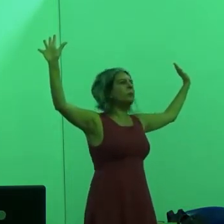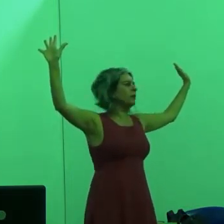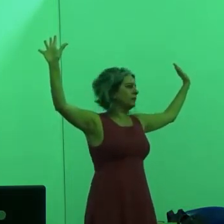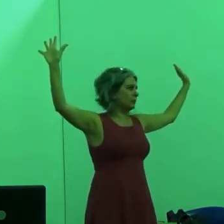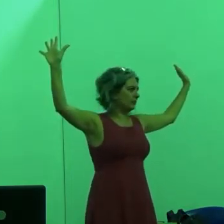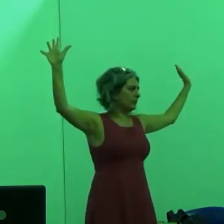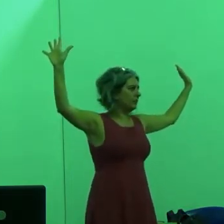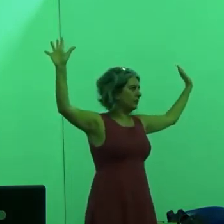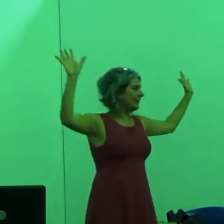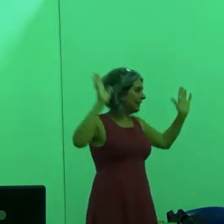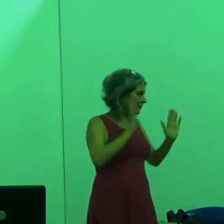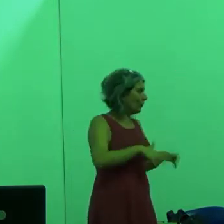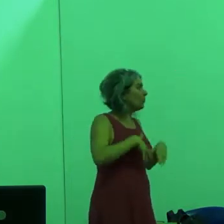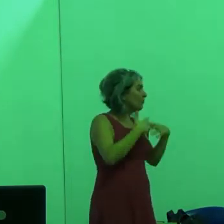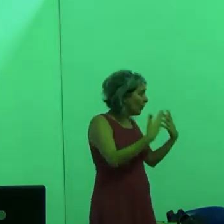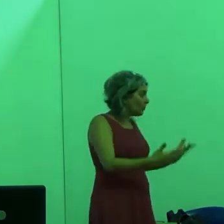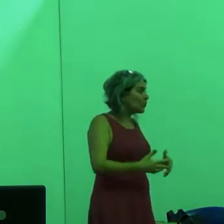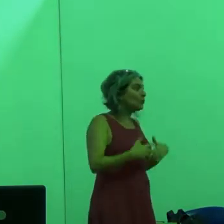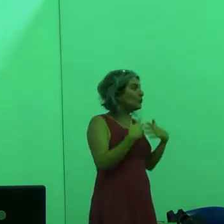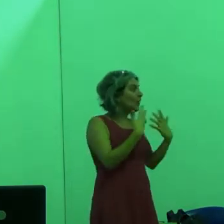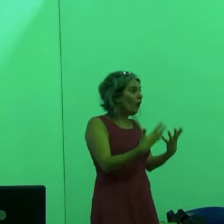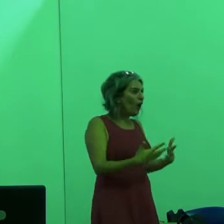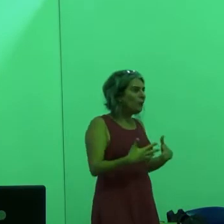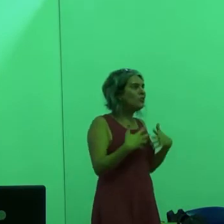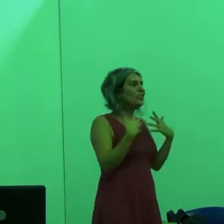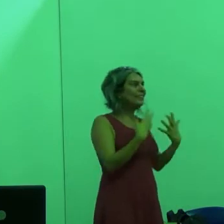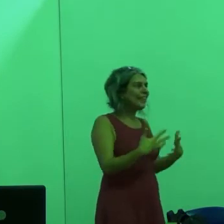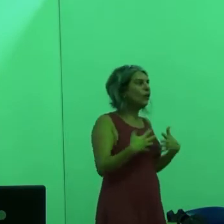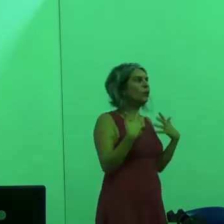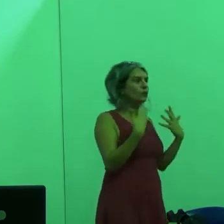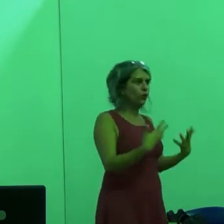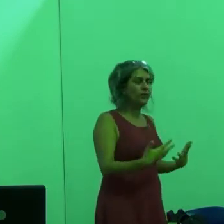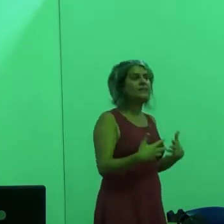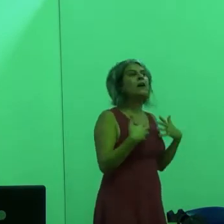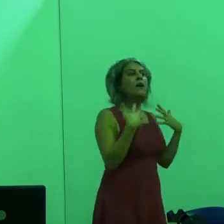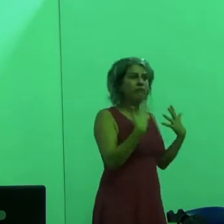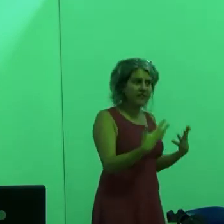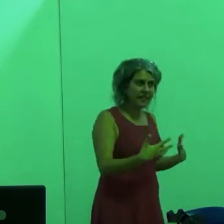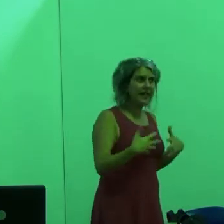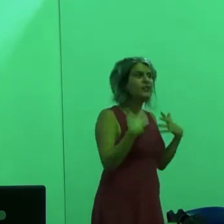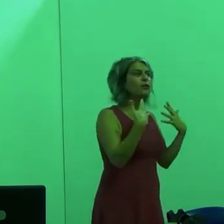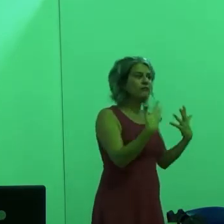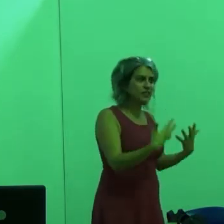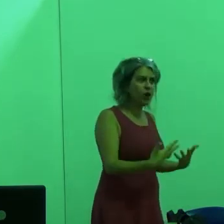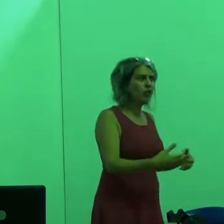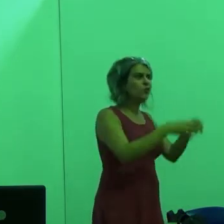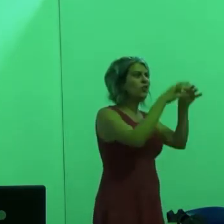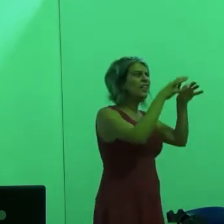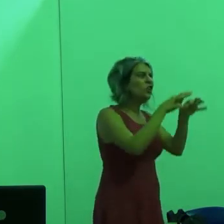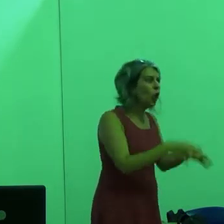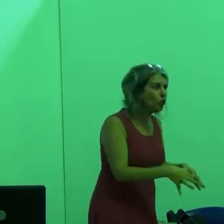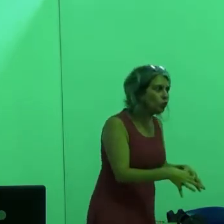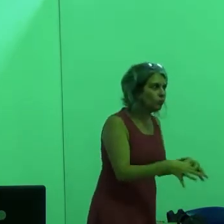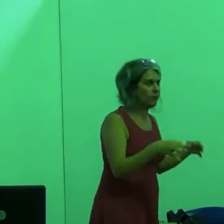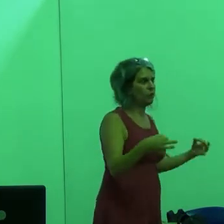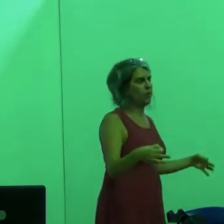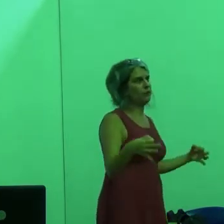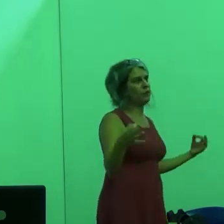mesmo. Tem todo um conjunto enorme de interlocutores, oficiais e oficiosos, em todo o projeto